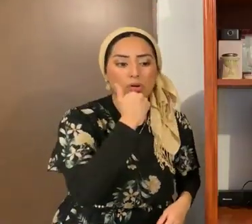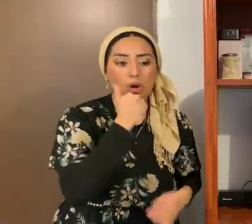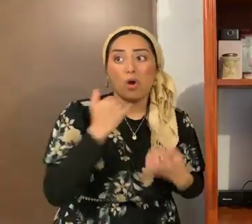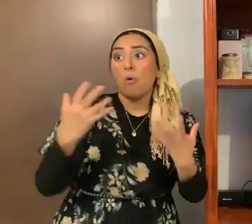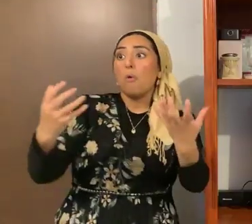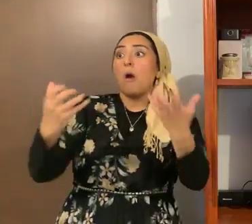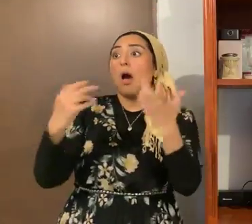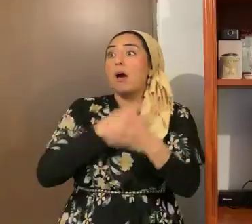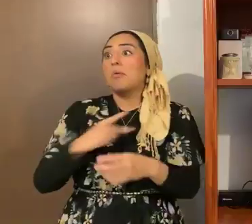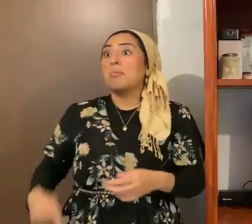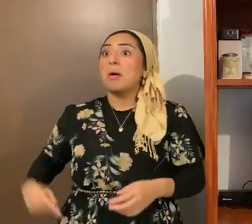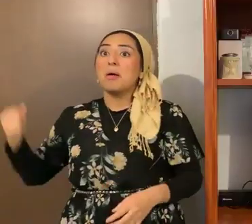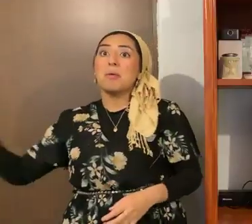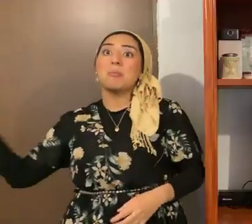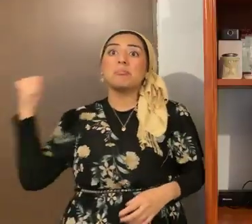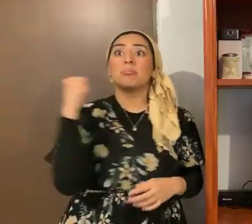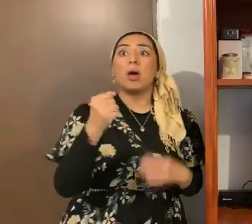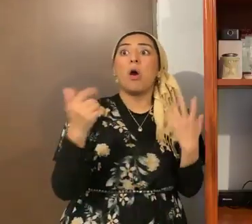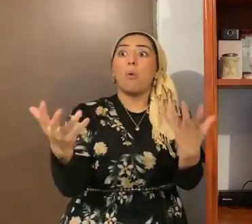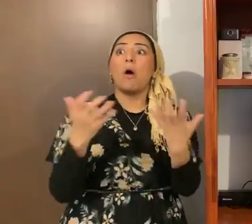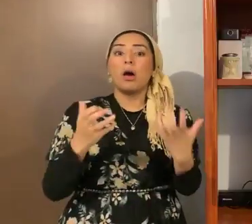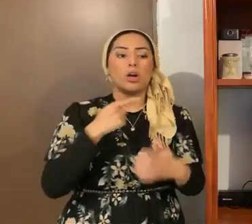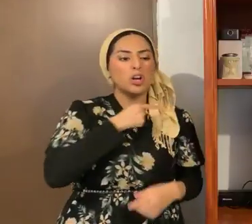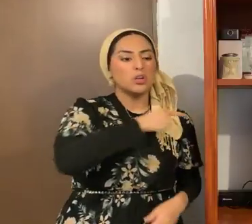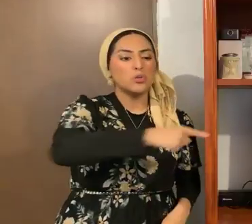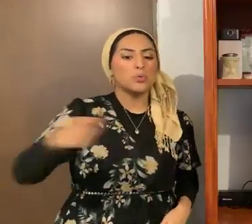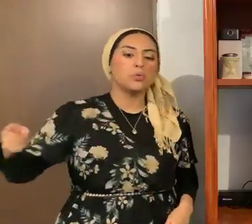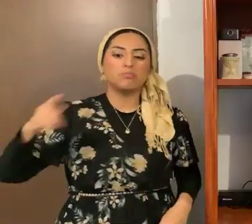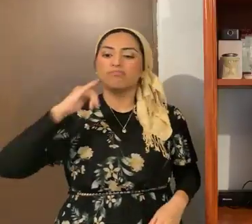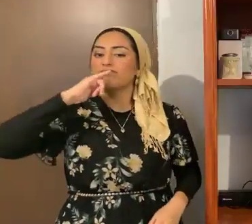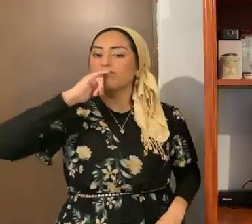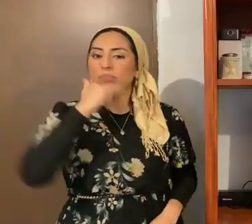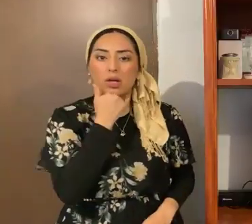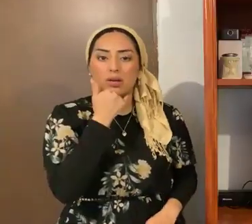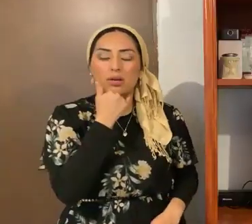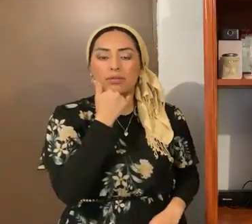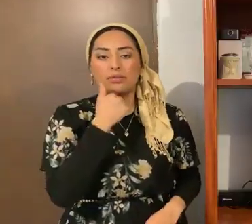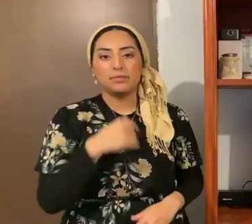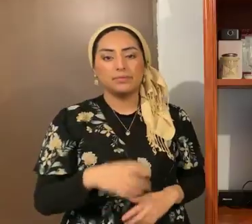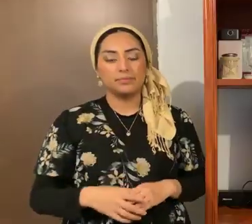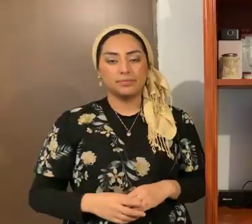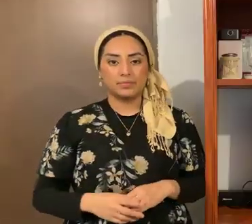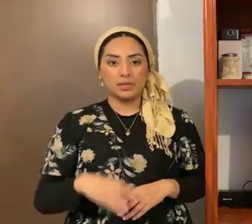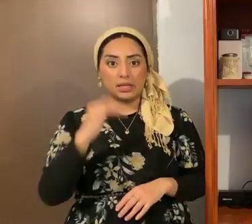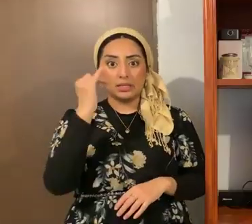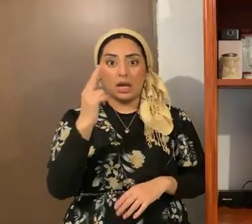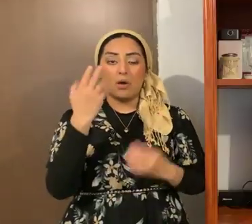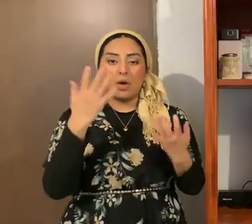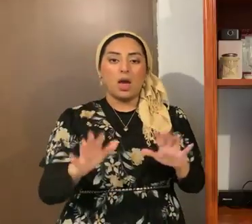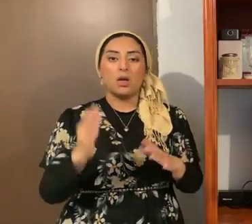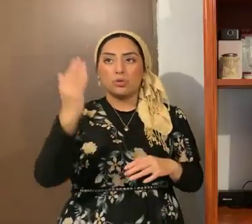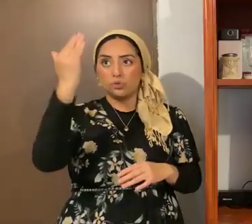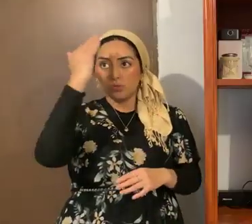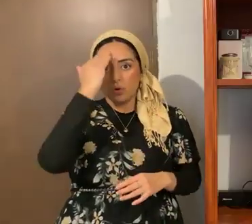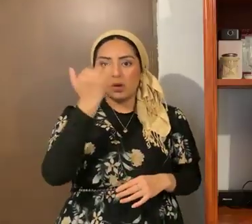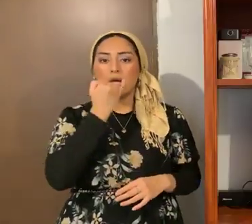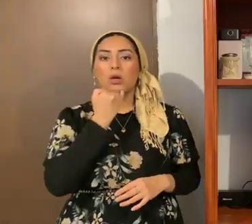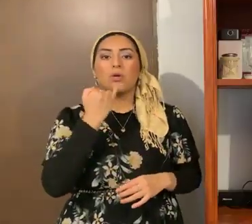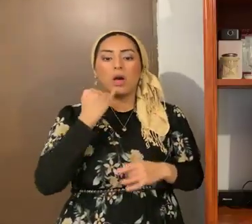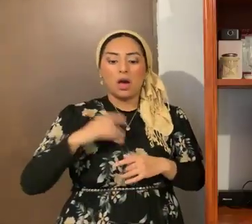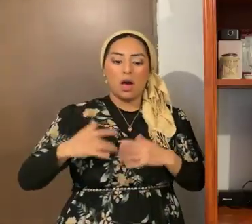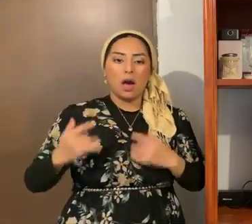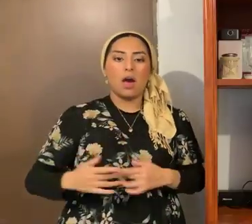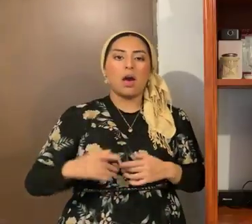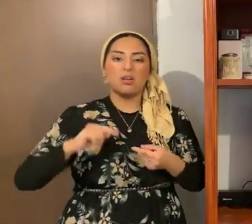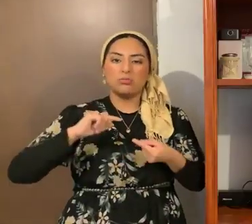un pecado muy fuerte. ¿Y por qué estaba en Deuteronomio 17, verso 15? Porque el Eterno sabía ya de la dureza del corazón del pueblo. A